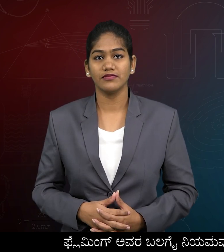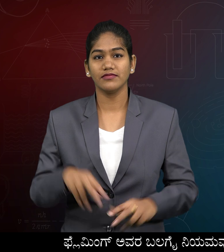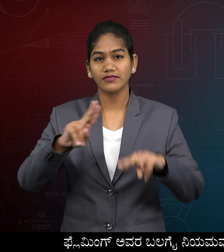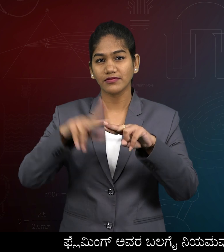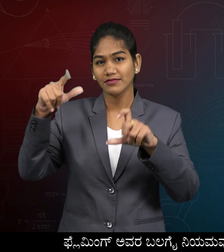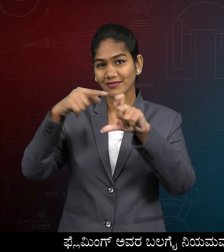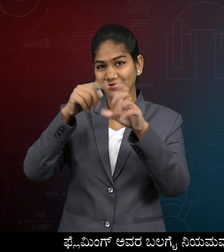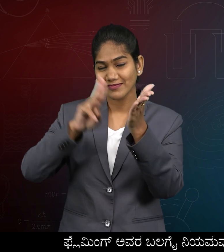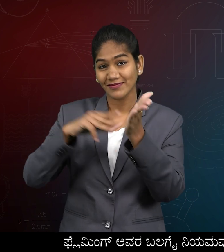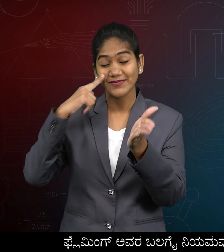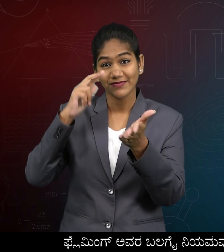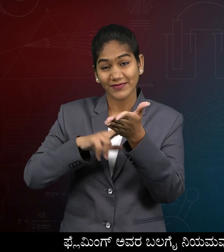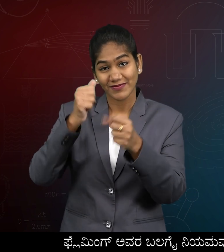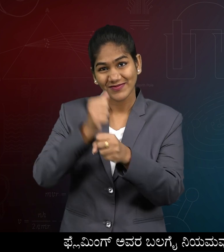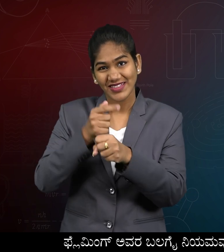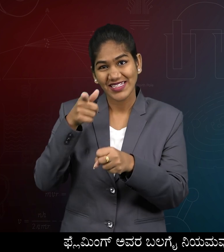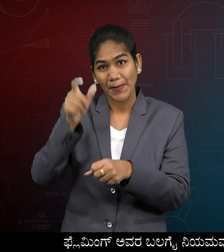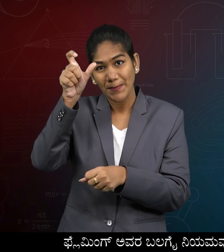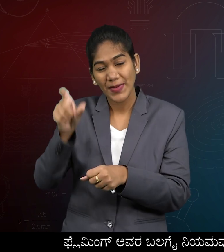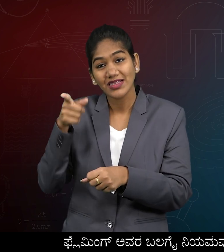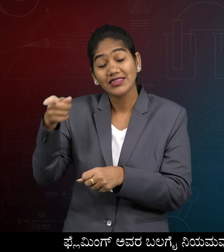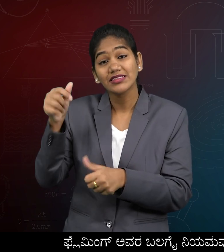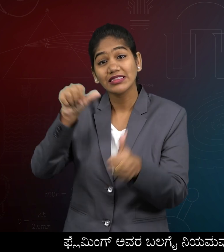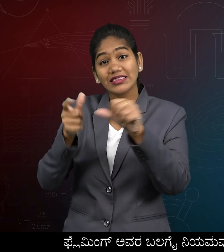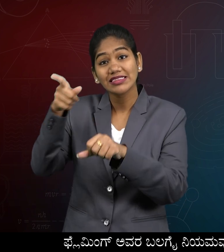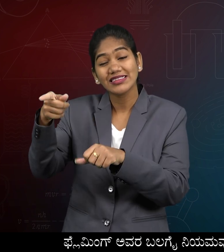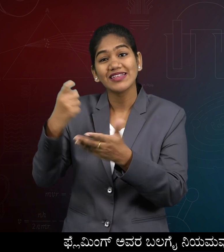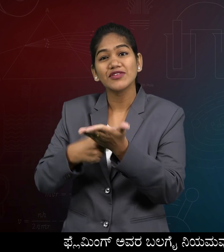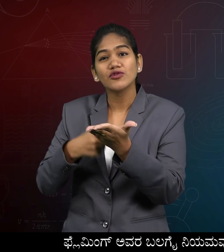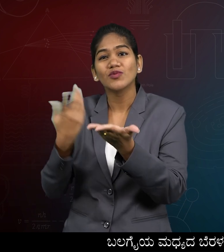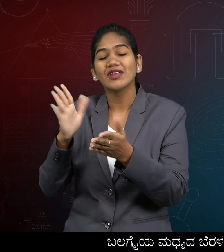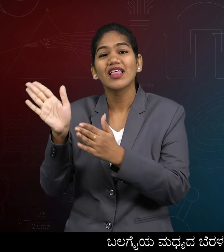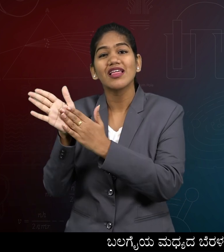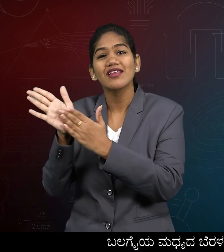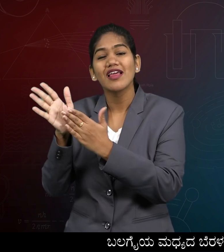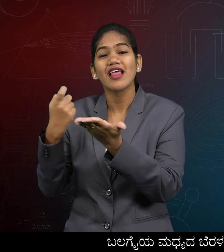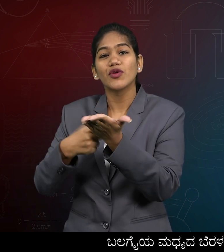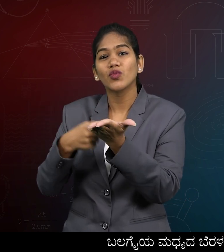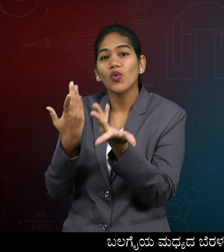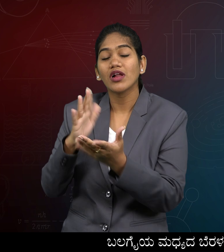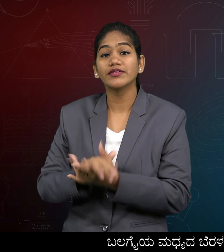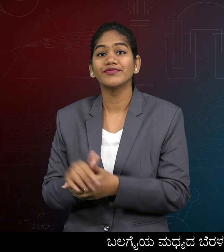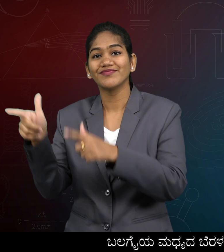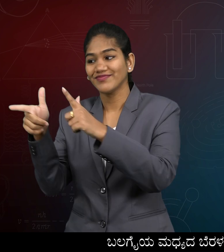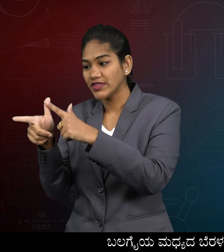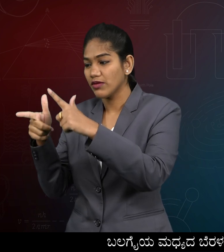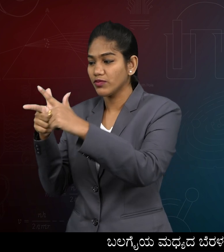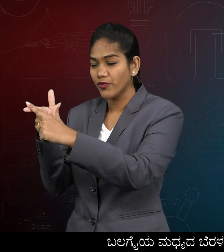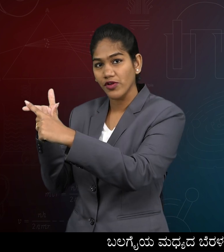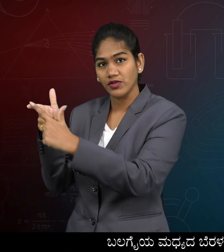ಫ್ಲೆಮಿಂಗ್ ಅವರ ಬಲಗೈ ನಿಯಮವು ನಾವು ನಮ್ಮ ಹೆಬ್ಬೆರಳು, ತೋರು ಬೆರಳು ಮತ್ತು ಬಲಗೈಯ ಮಧ್ಯಮ ಬೆರಳನ್ನು ಪರಸ್ಪರ ಲಂಬವಾಗಿ